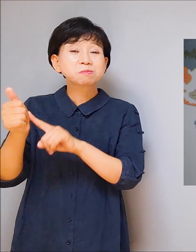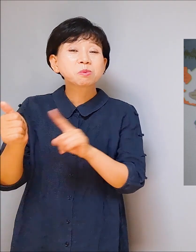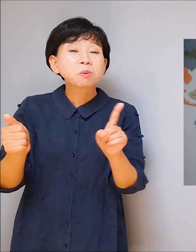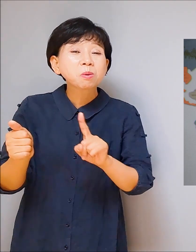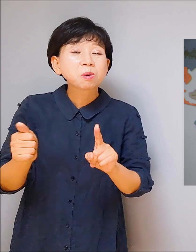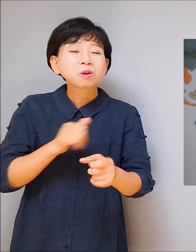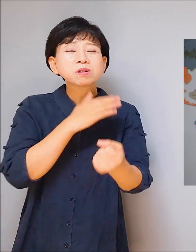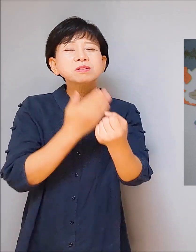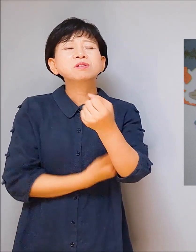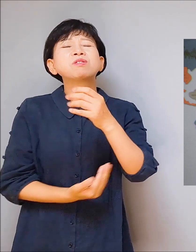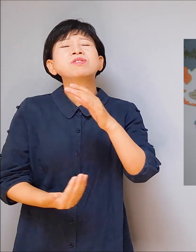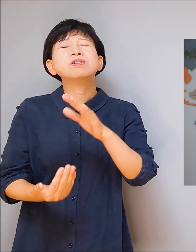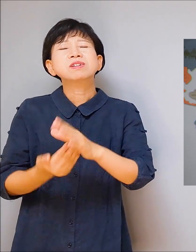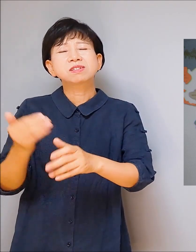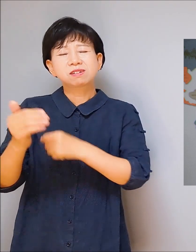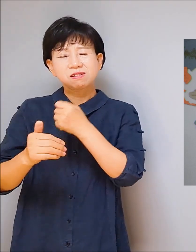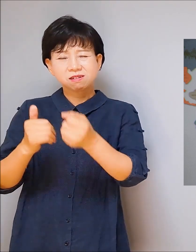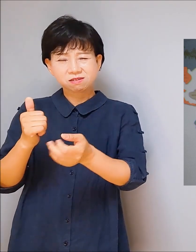하나님은 저주시는